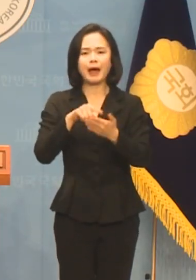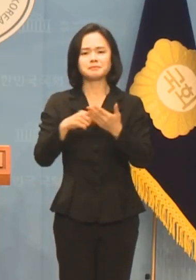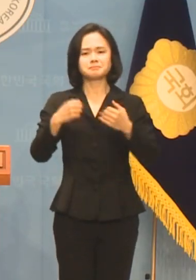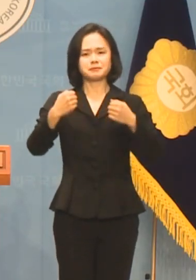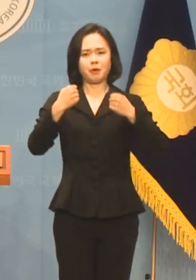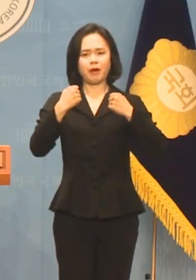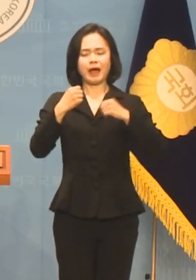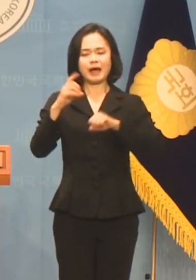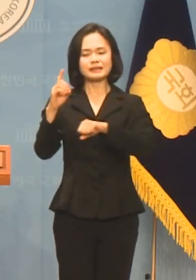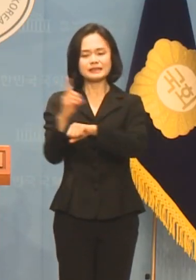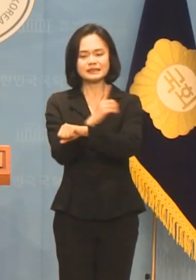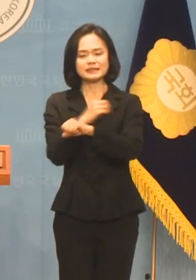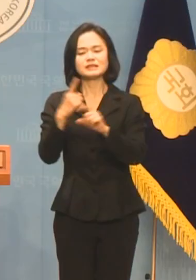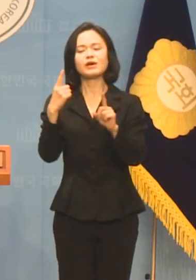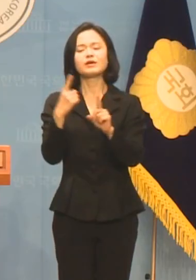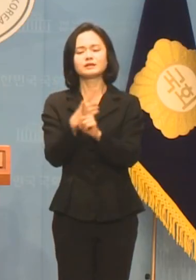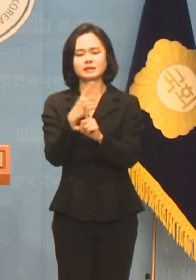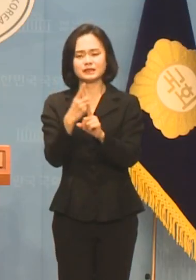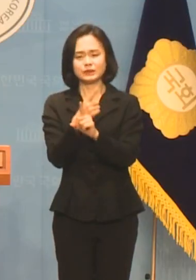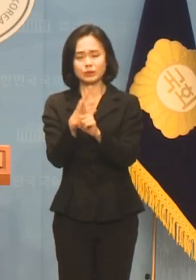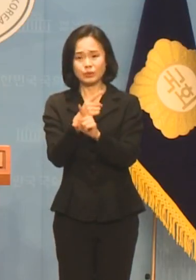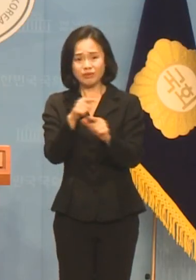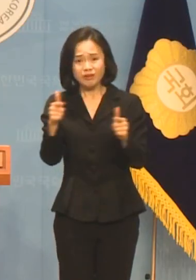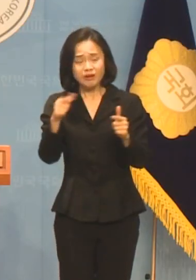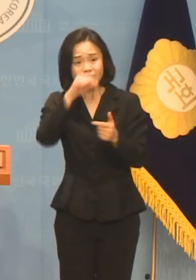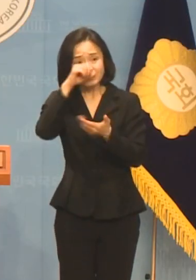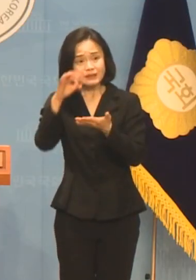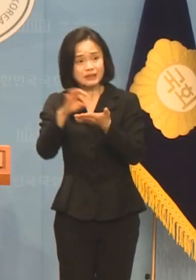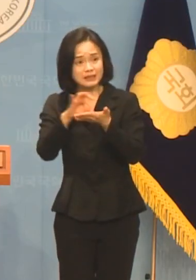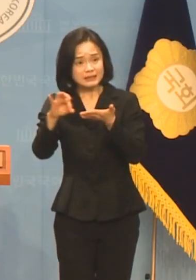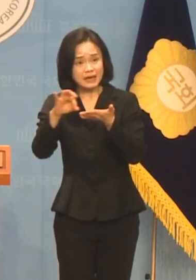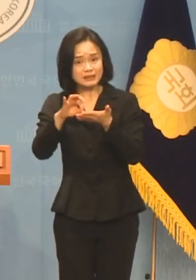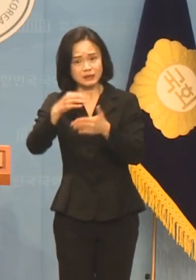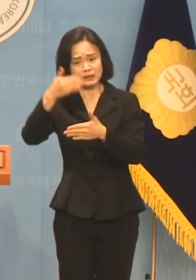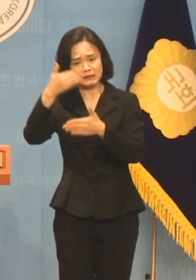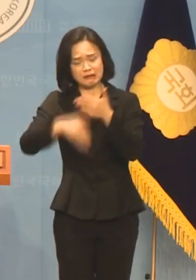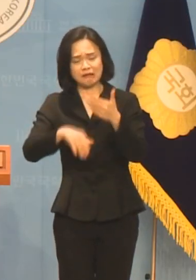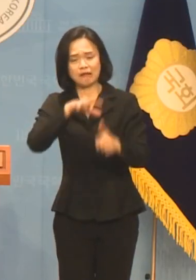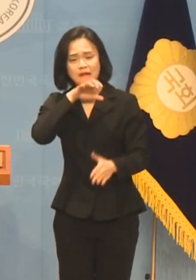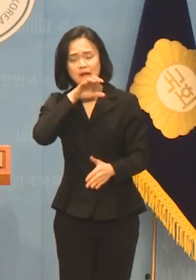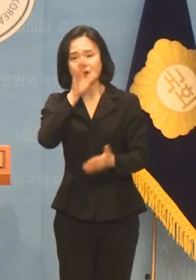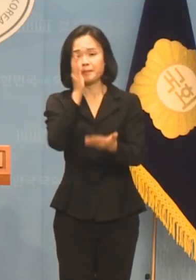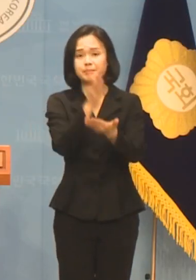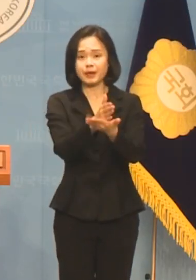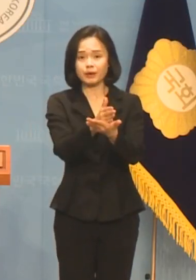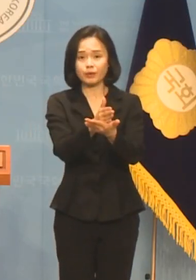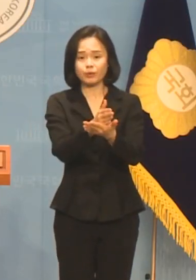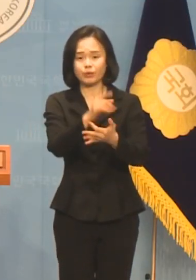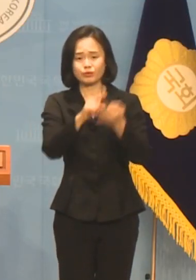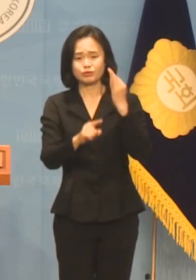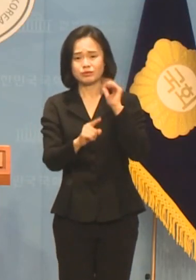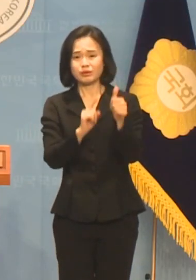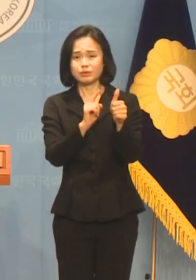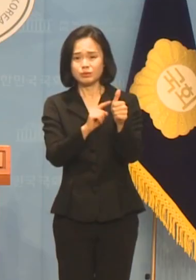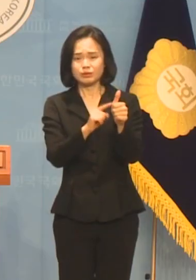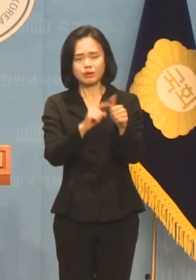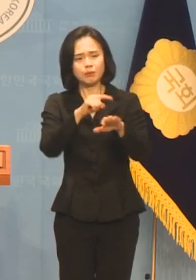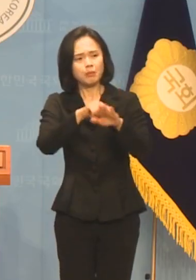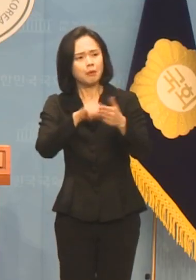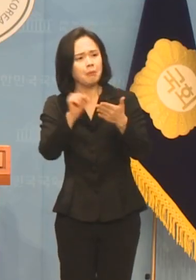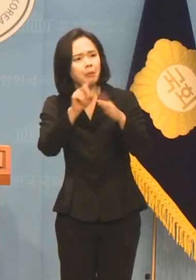예산 깎였다고 화내지 말고 바로 옆에 있는 윤석열 씨에게 임상 실험부터 해보기를